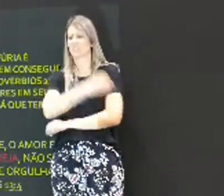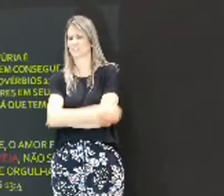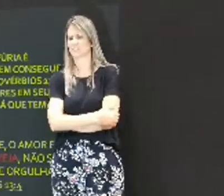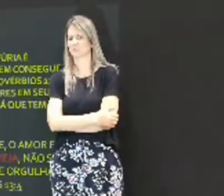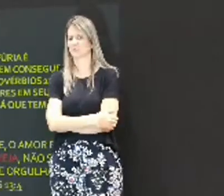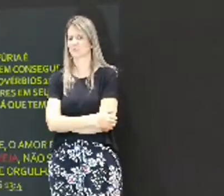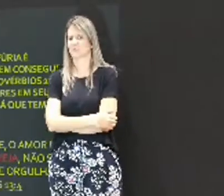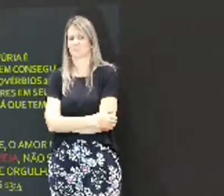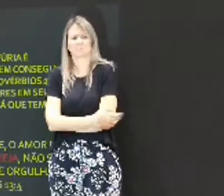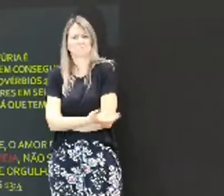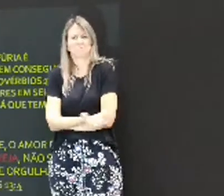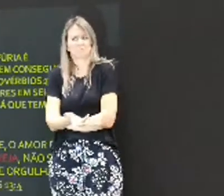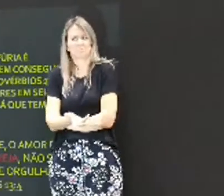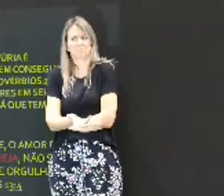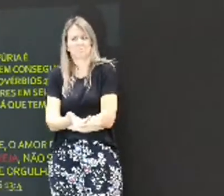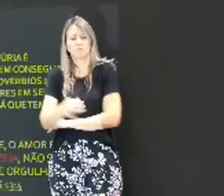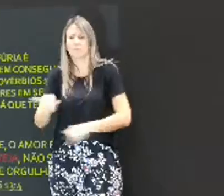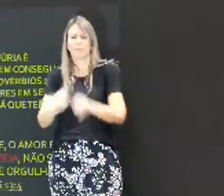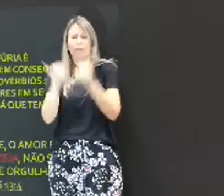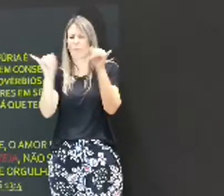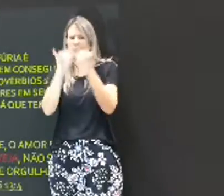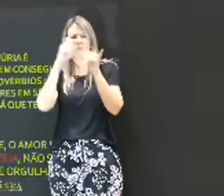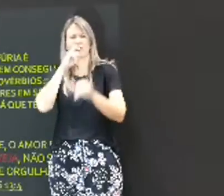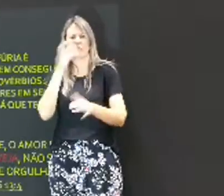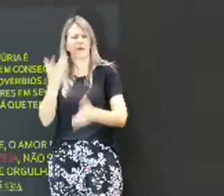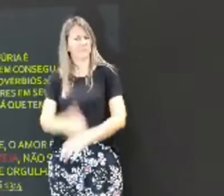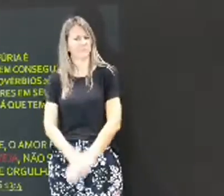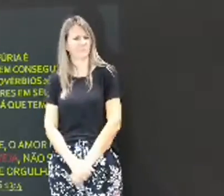que inveja? Por que ter ciúmes? Isso é bobagem.